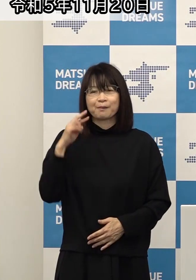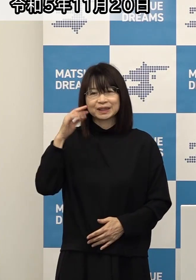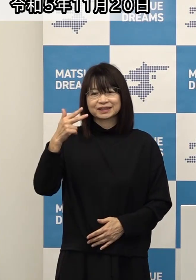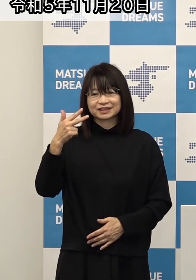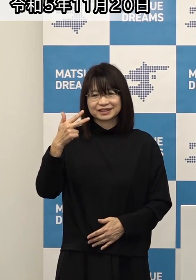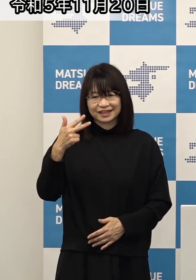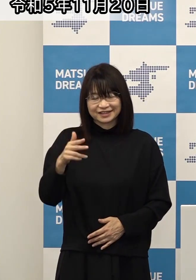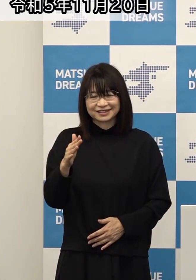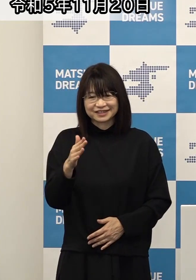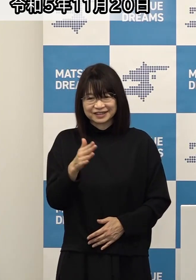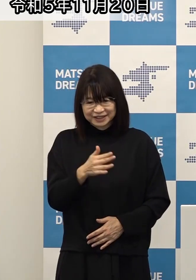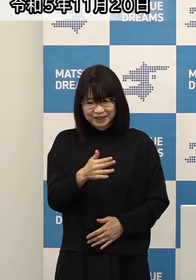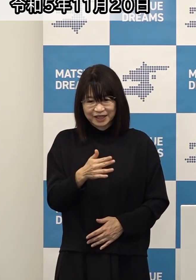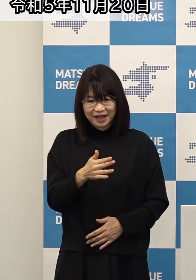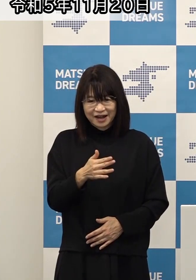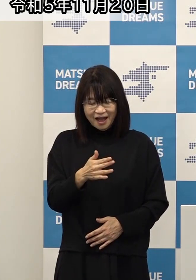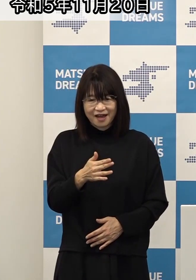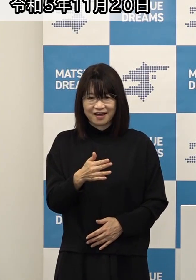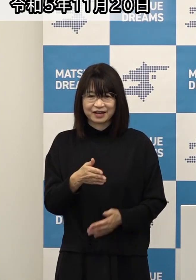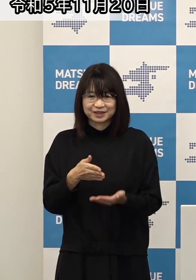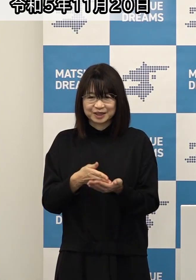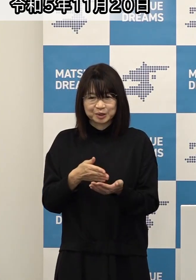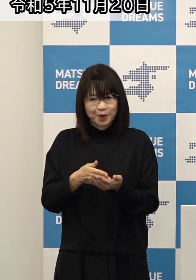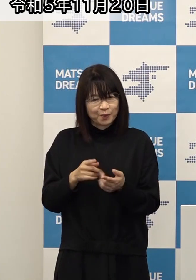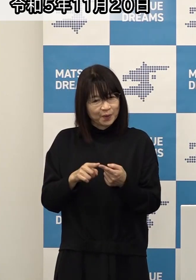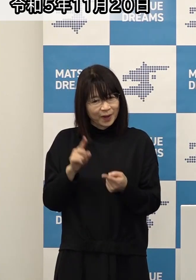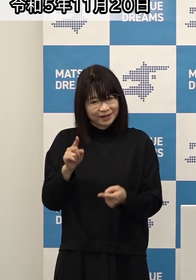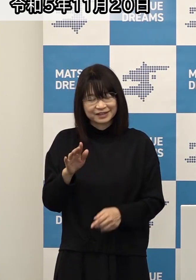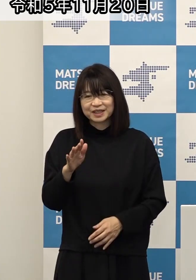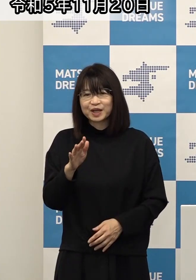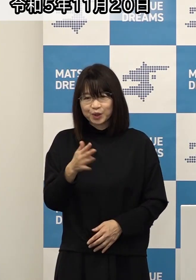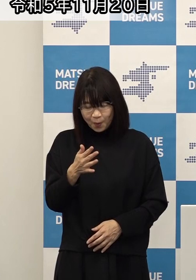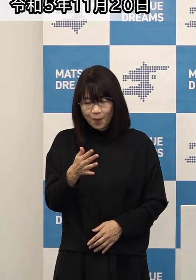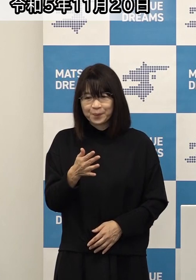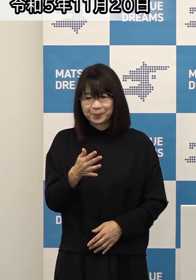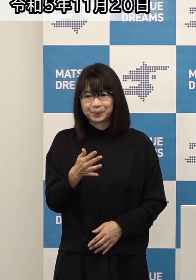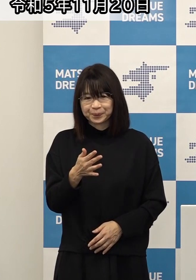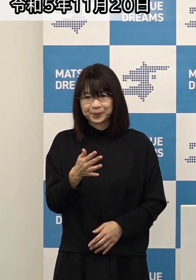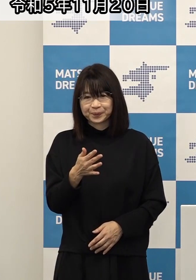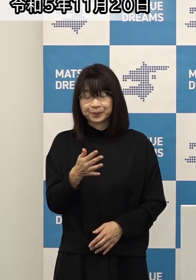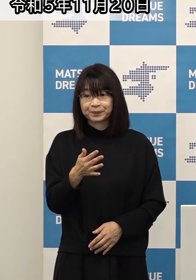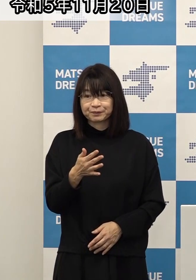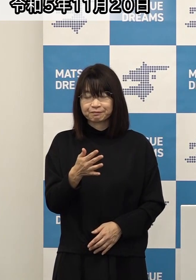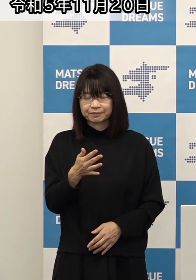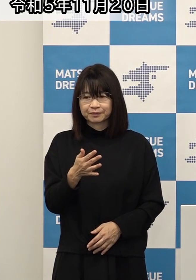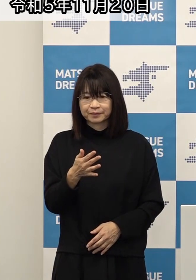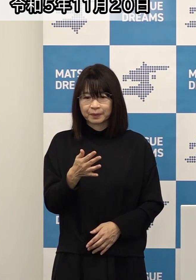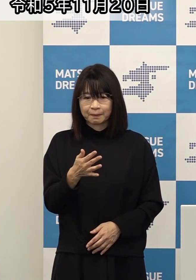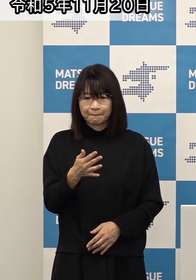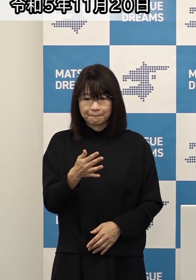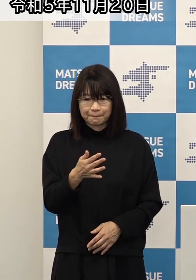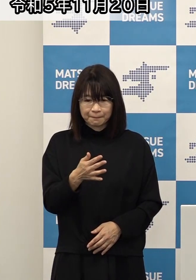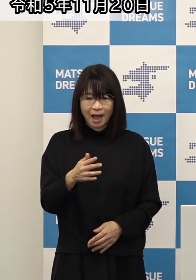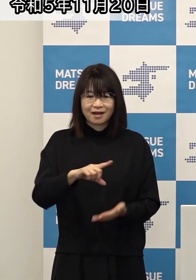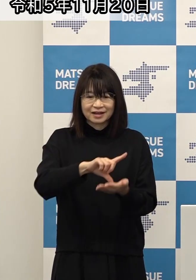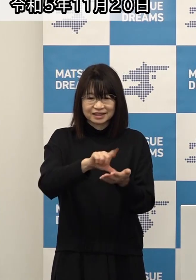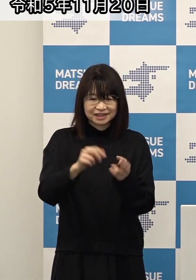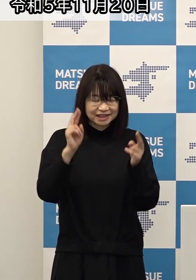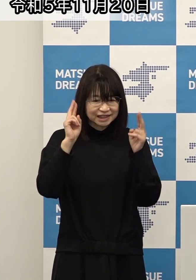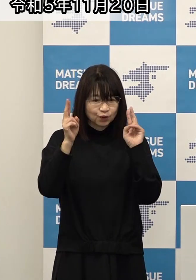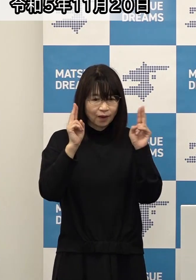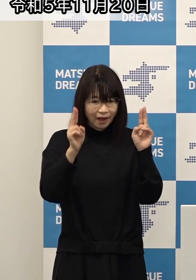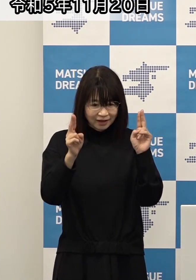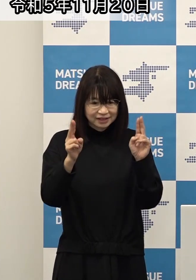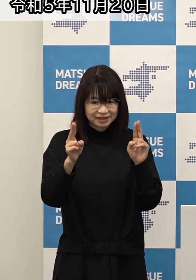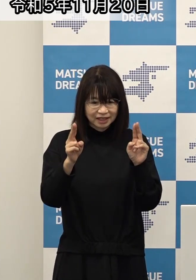できればこちらからの、またこういった回収の機会というのを捉えてですね、手を挙げたいというふうな企業さんがいらっし